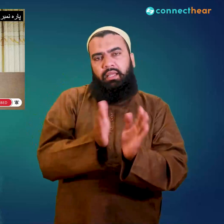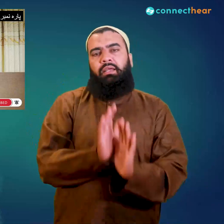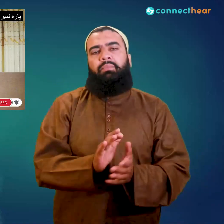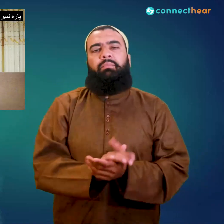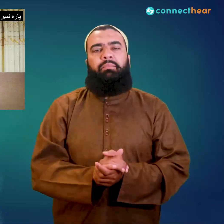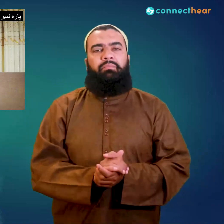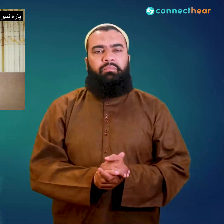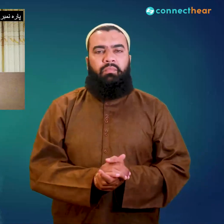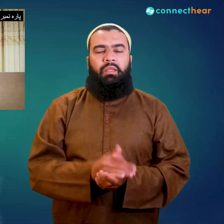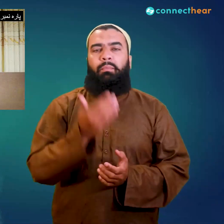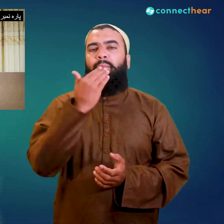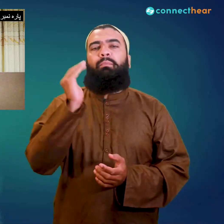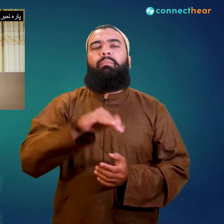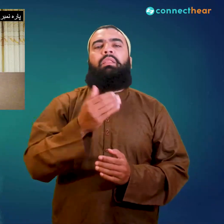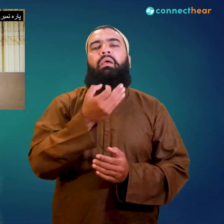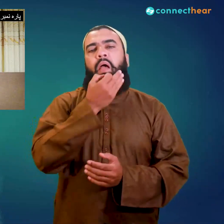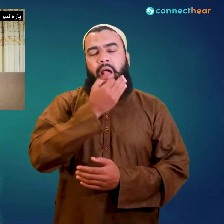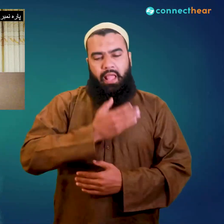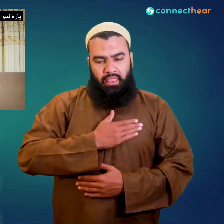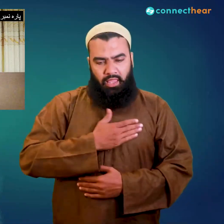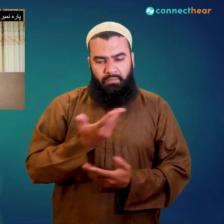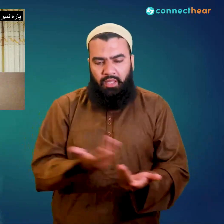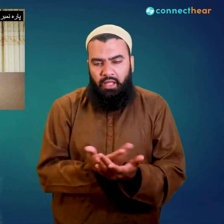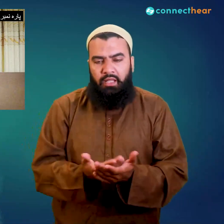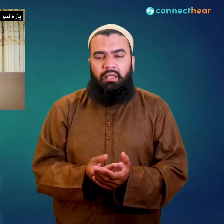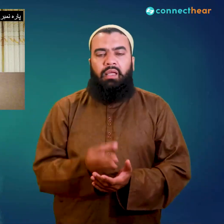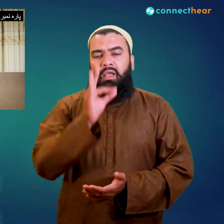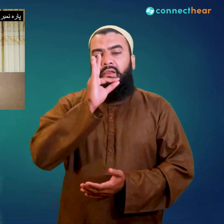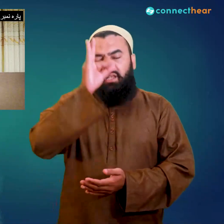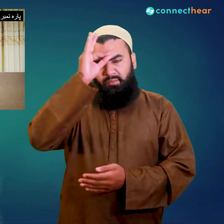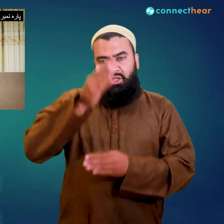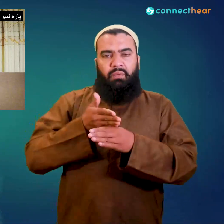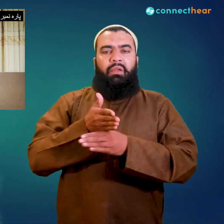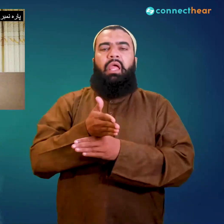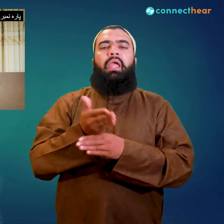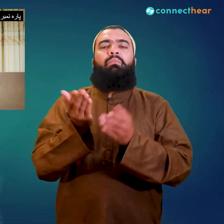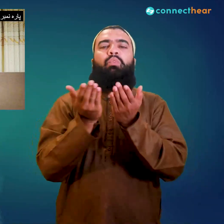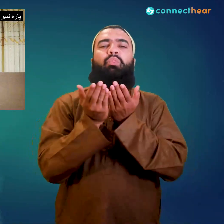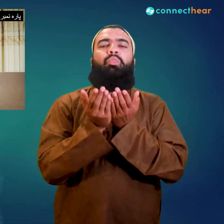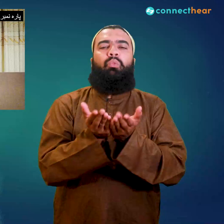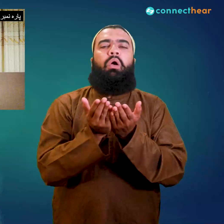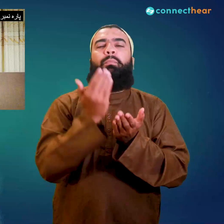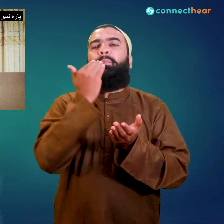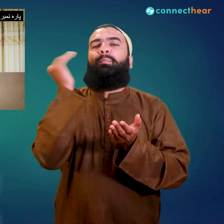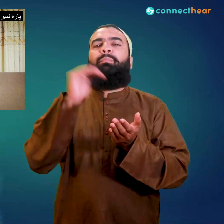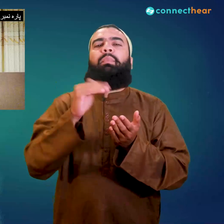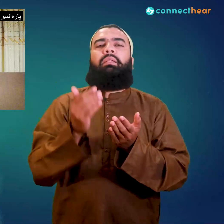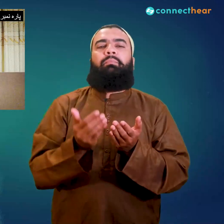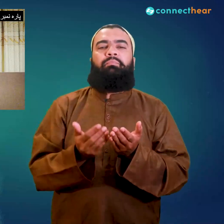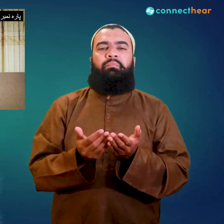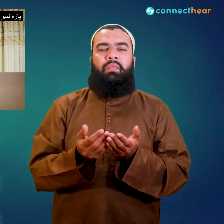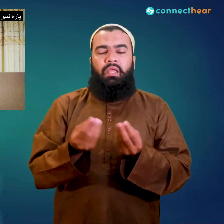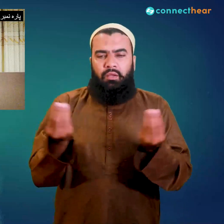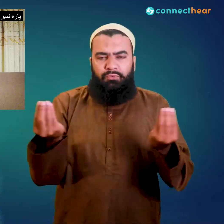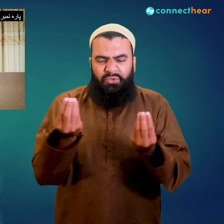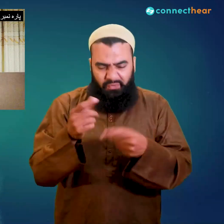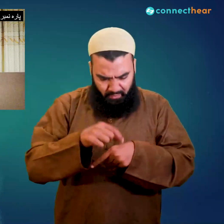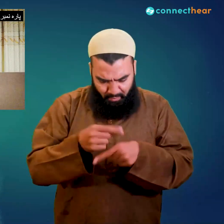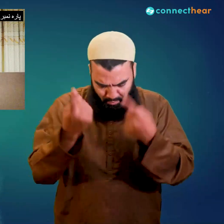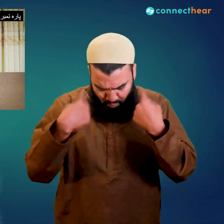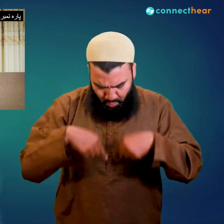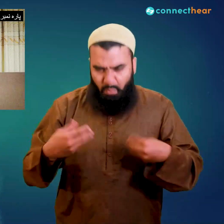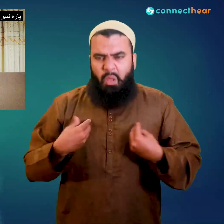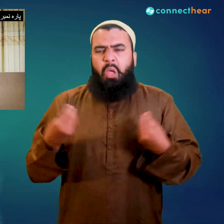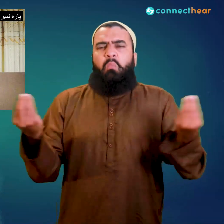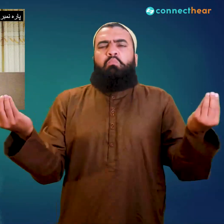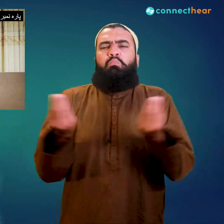کے آداب معلوم ہو گئے کہ ابراہیم علیہ الصلوۃ والسلام نے اپنے رب سے کس طرح دعا کی کہ عاجزی اور انکساری کے